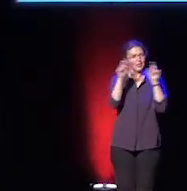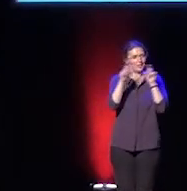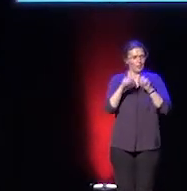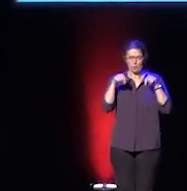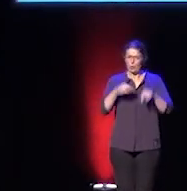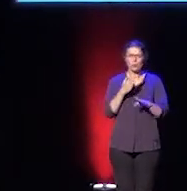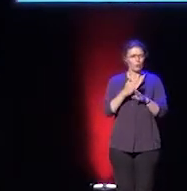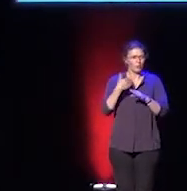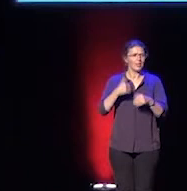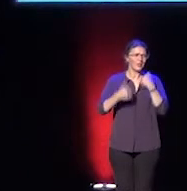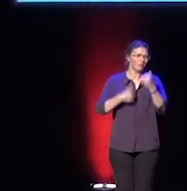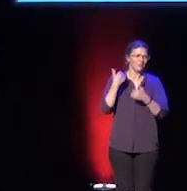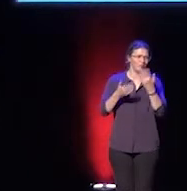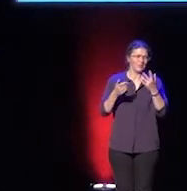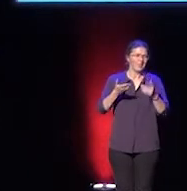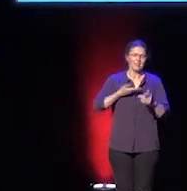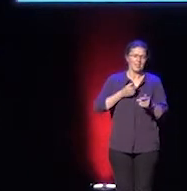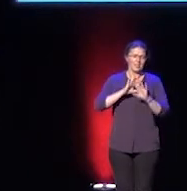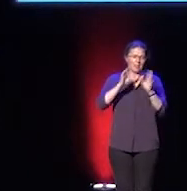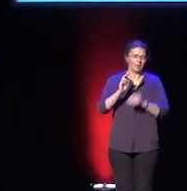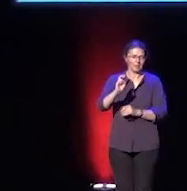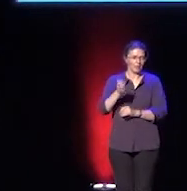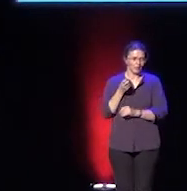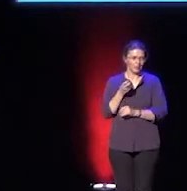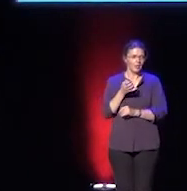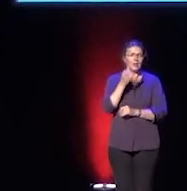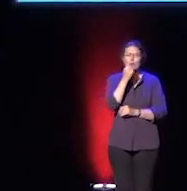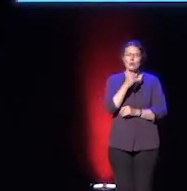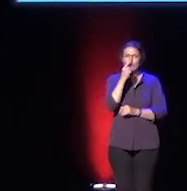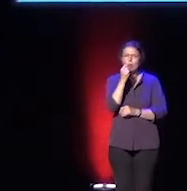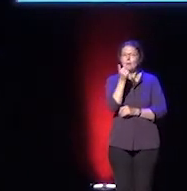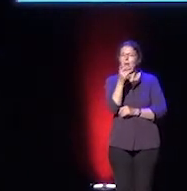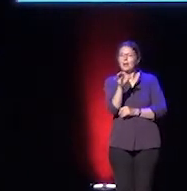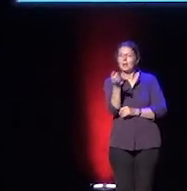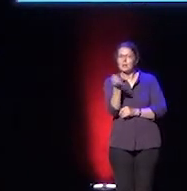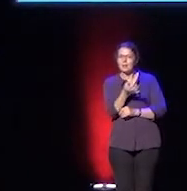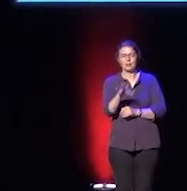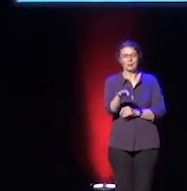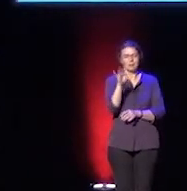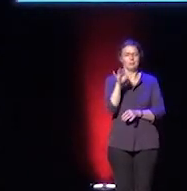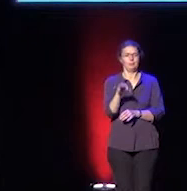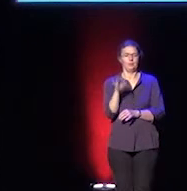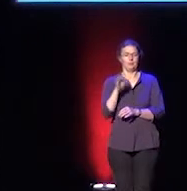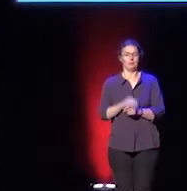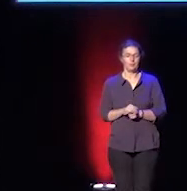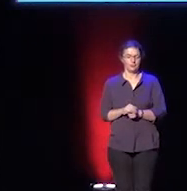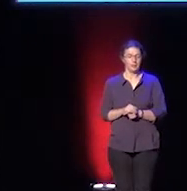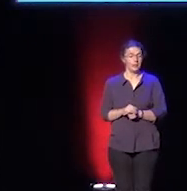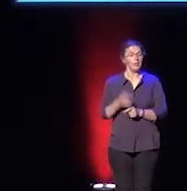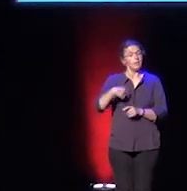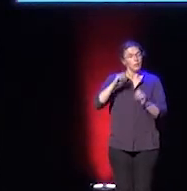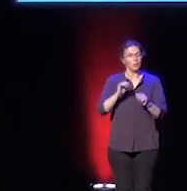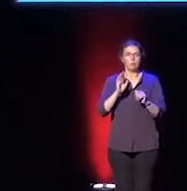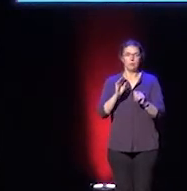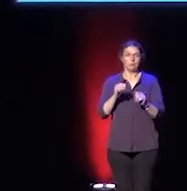heute schon benannt worden sind, gar nicht wiederholen. Ich möchte zu ein paar Dingen aber doch etwas sagen. Wir können zwar über